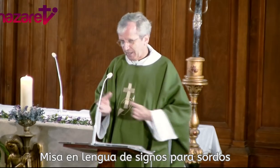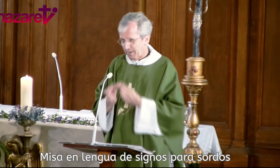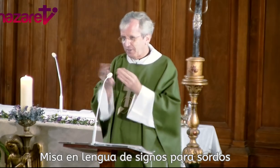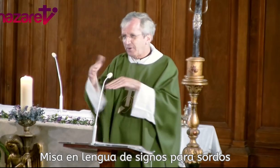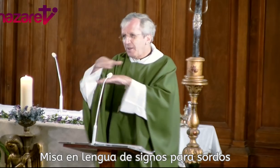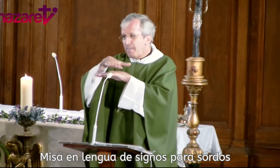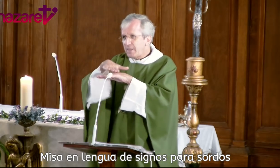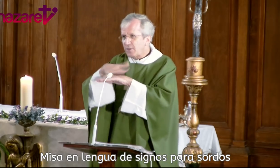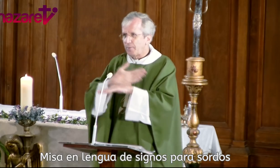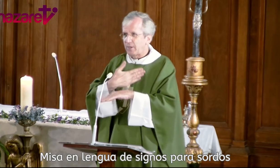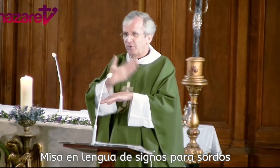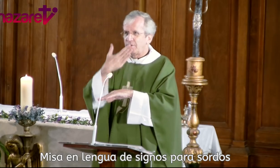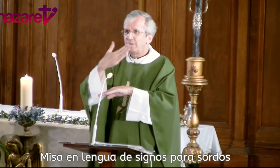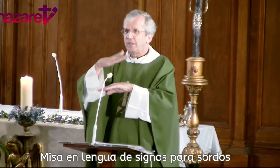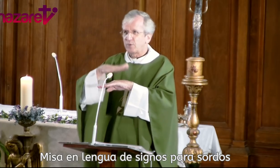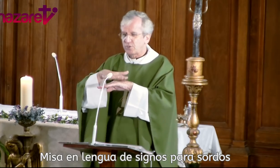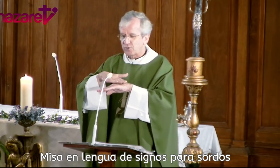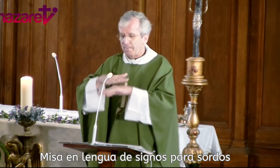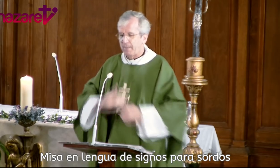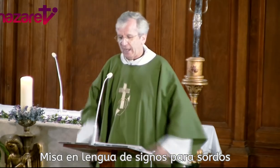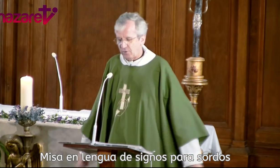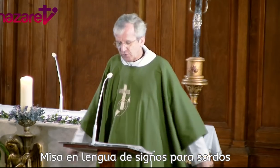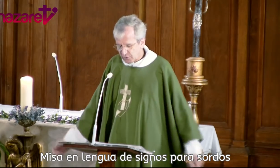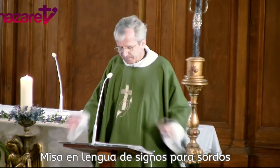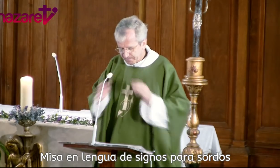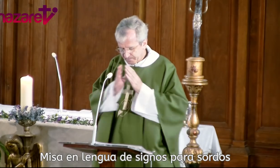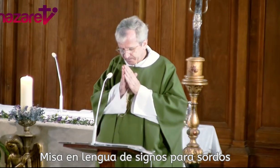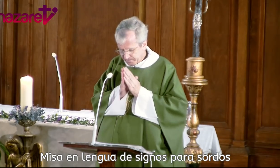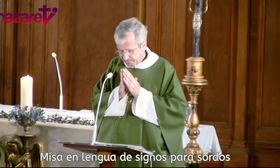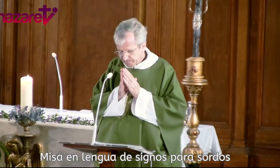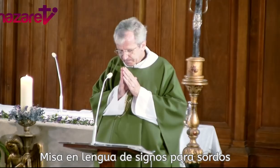celebración pidiendo perdón de nuestros pecados.